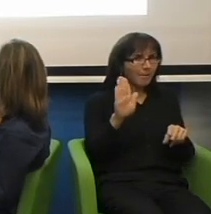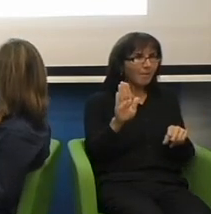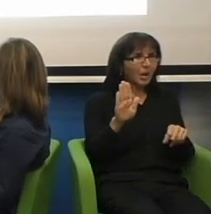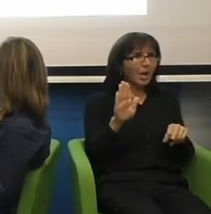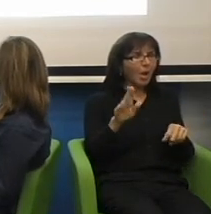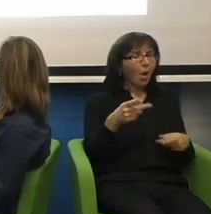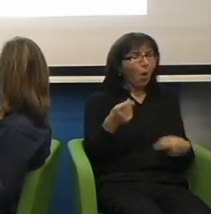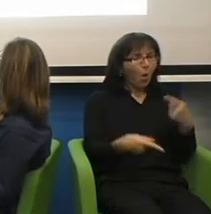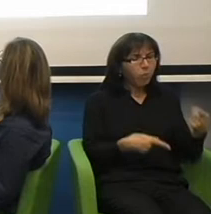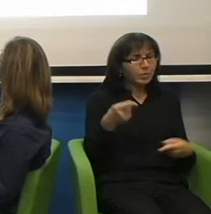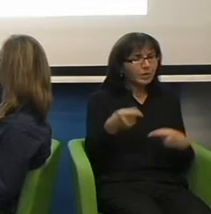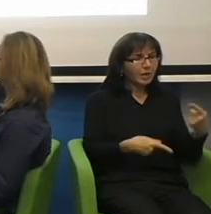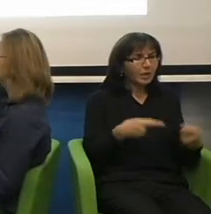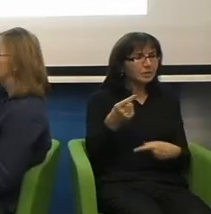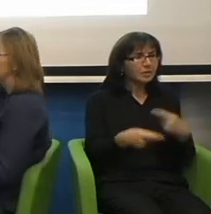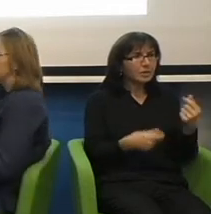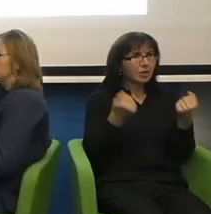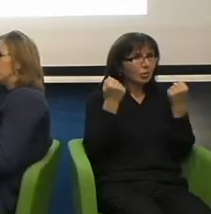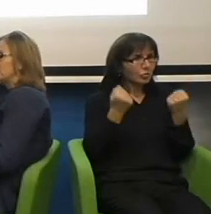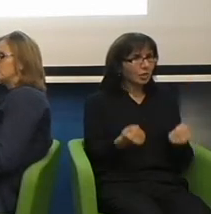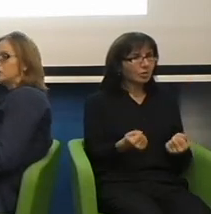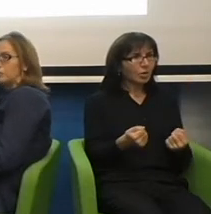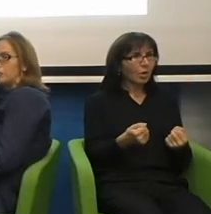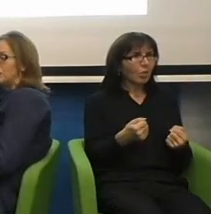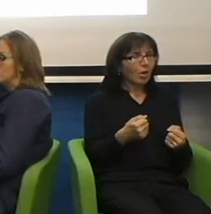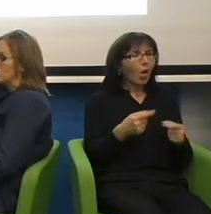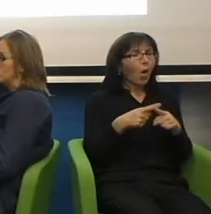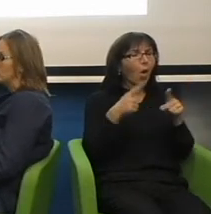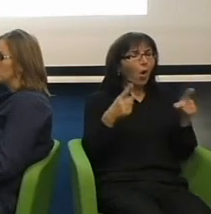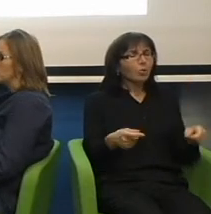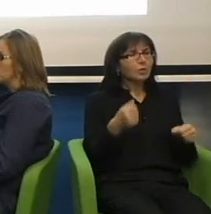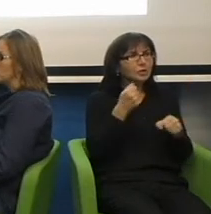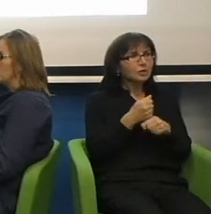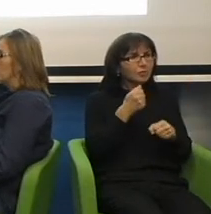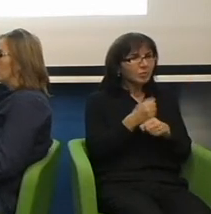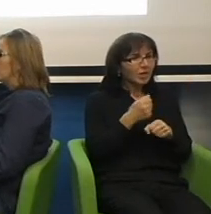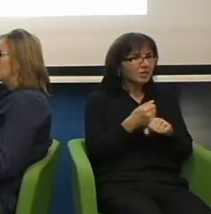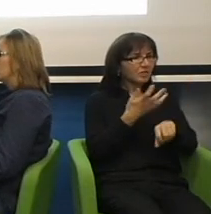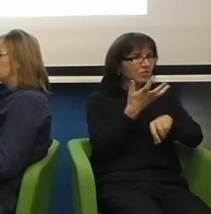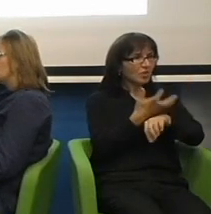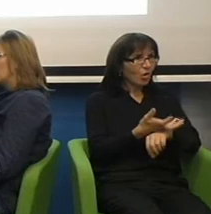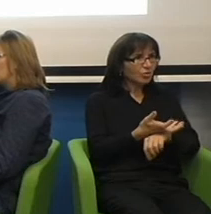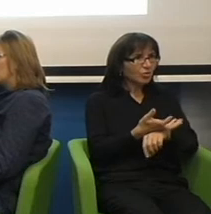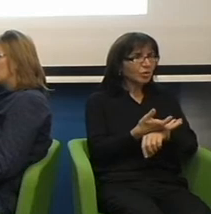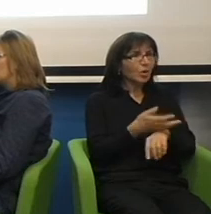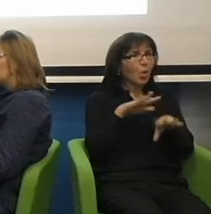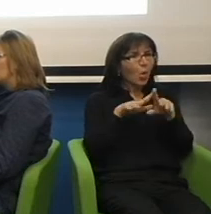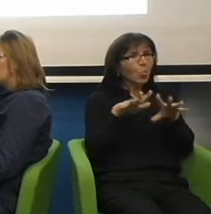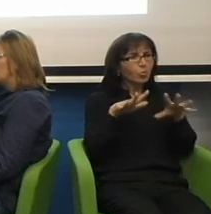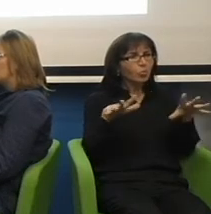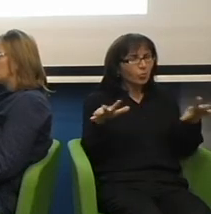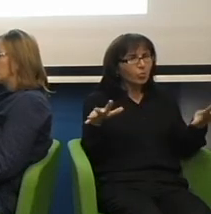ciężką operację, ale to jest też taki trudny okres dla niej w pracy stoczni. Tam się toczy